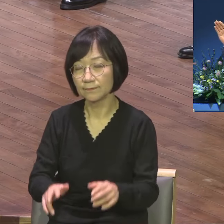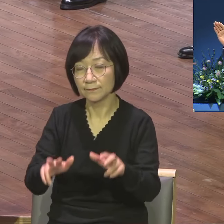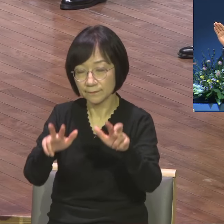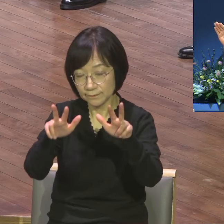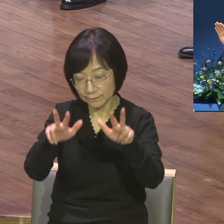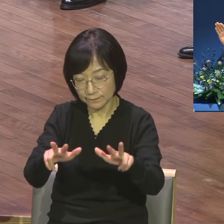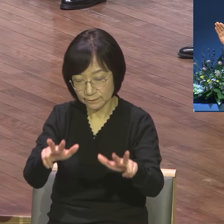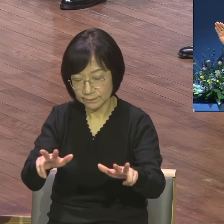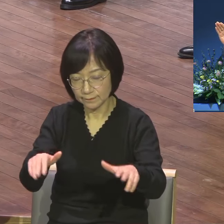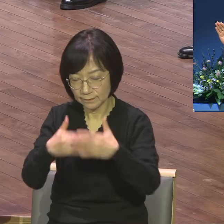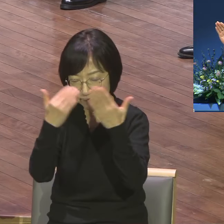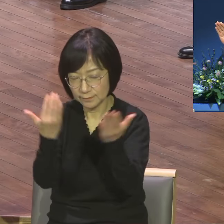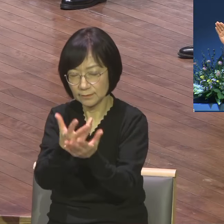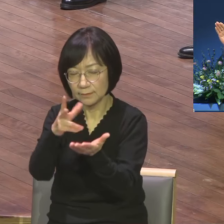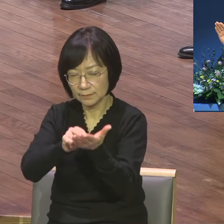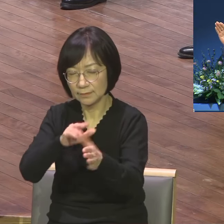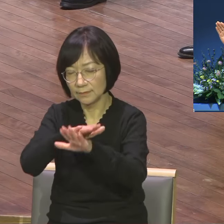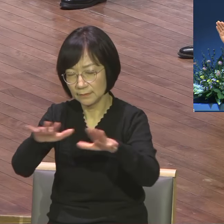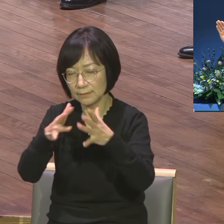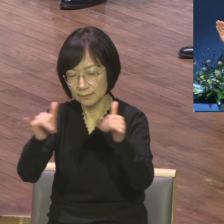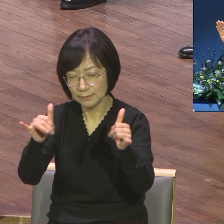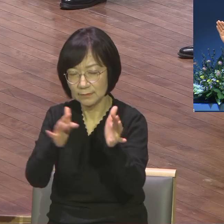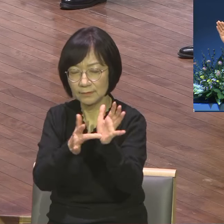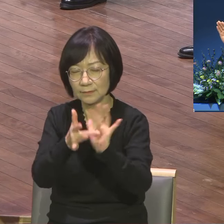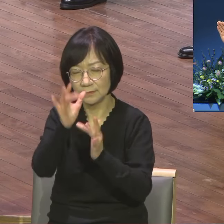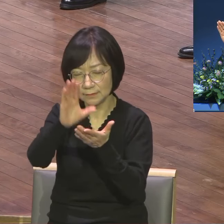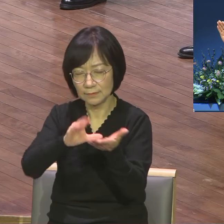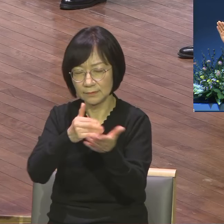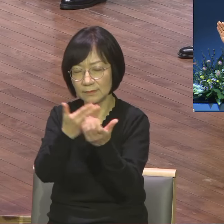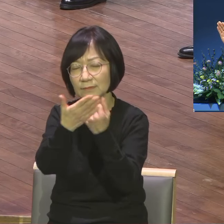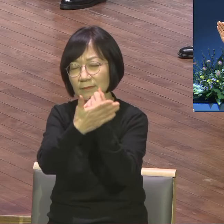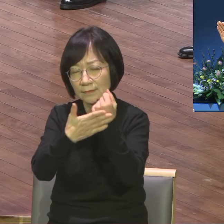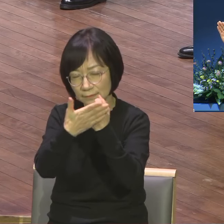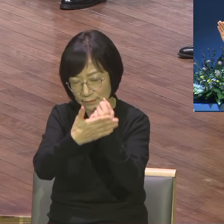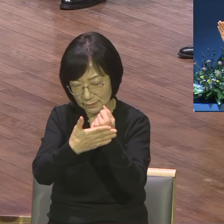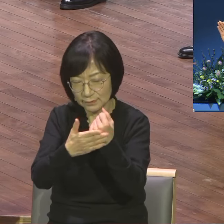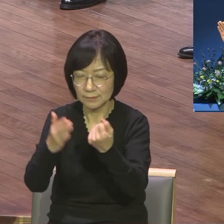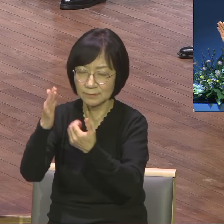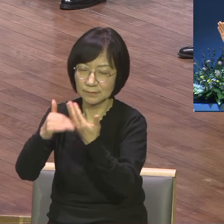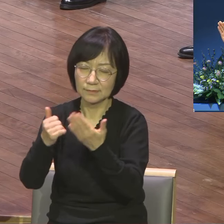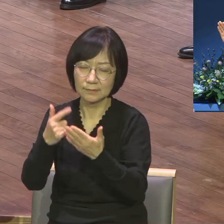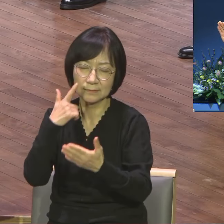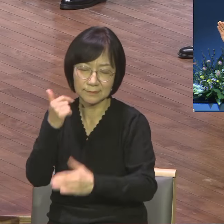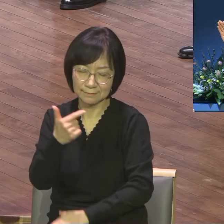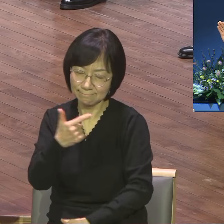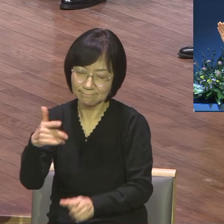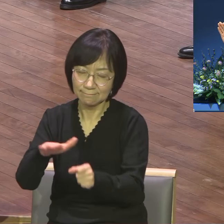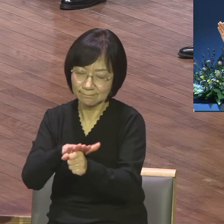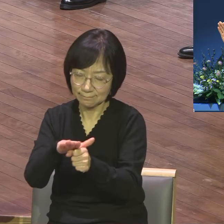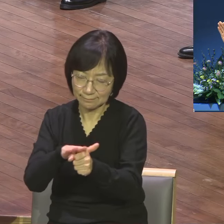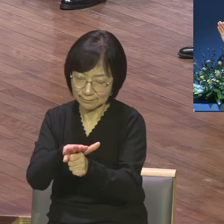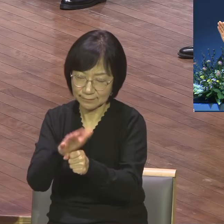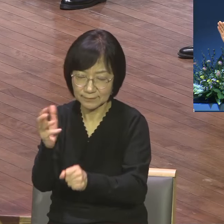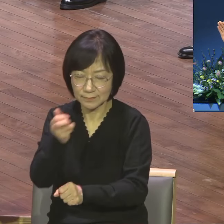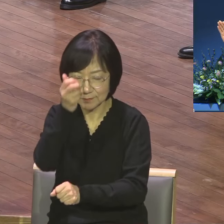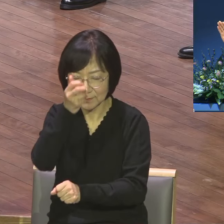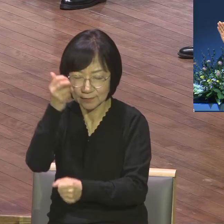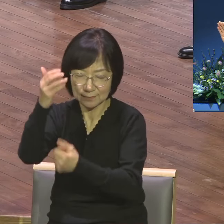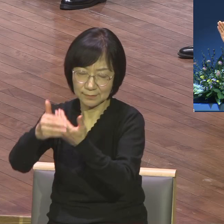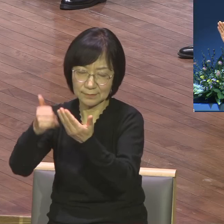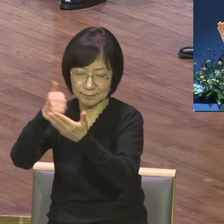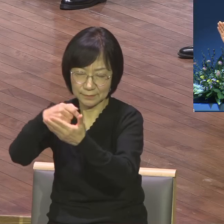이제는 모든 문제 해결자 되시는 예수의 은혜와 하나님 아버지의 크신 사랑과 성령 하나님의